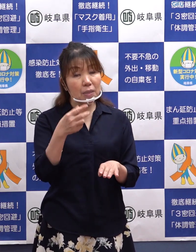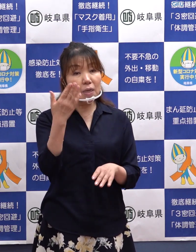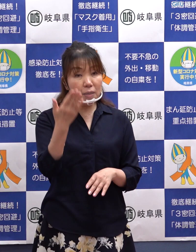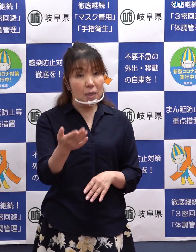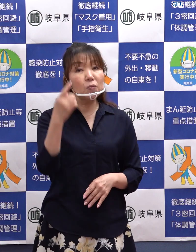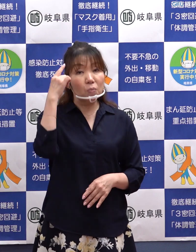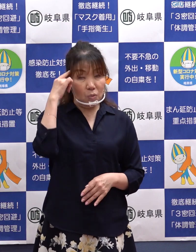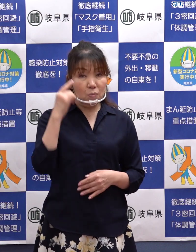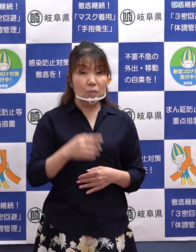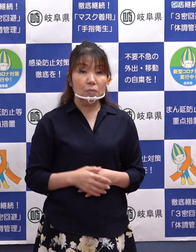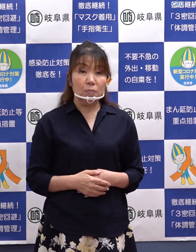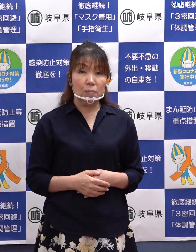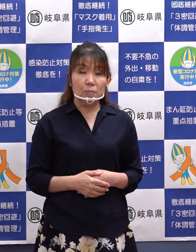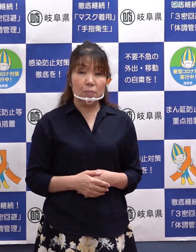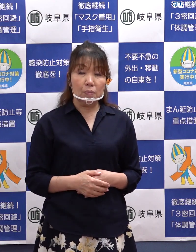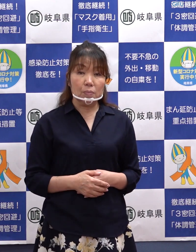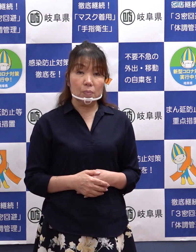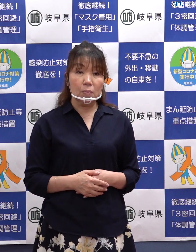こは。